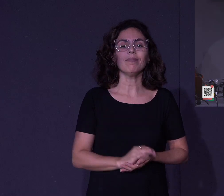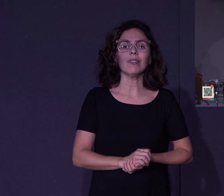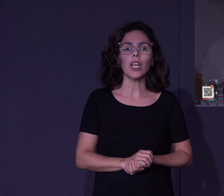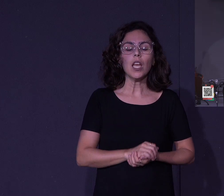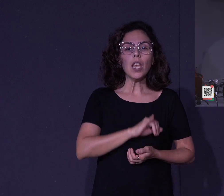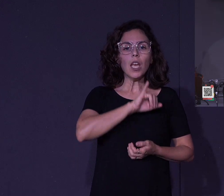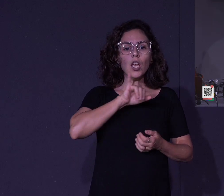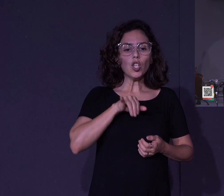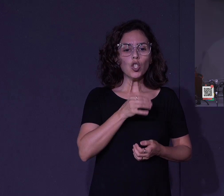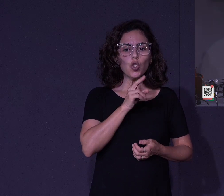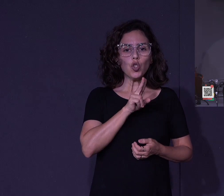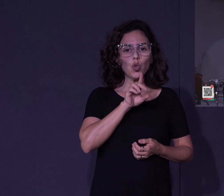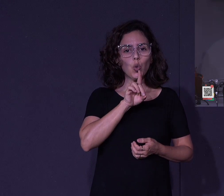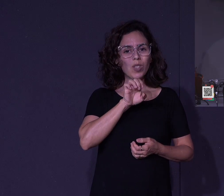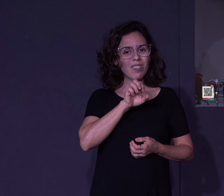dia.